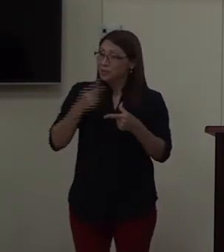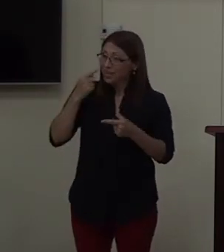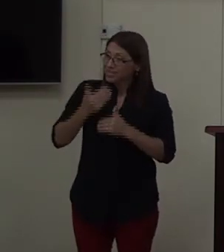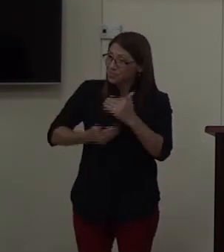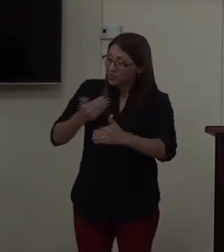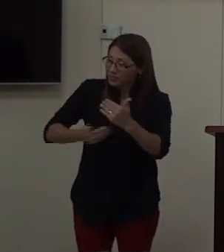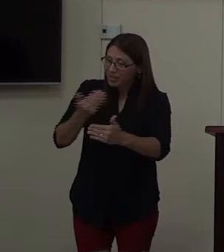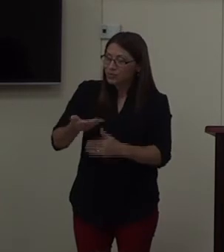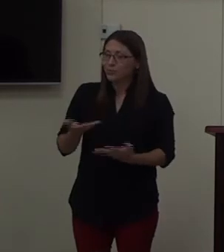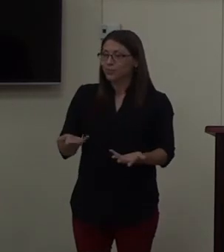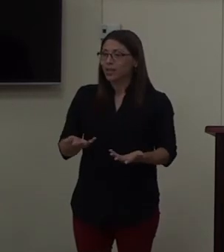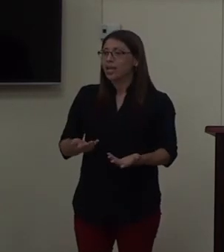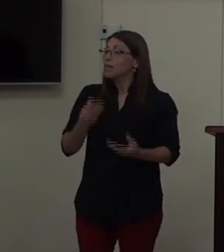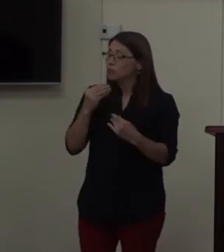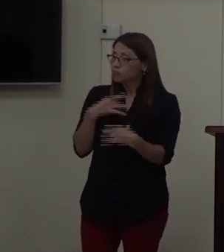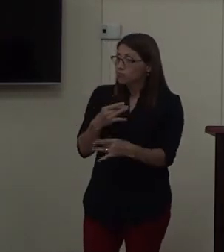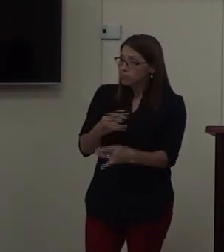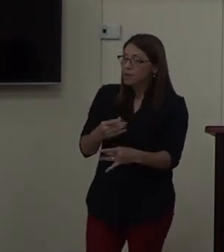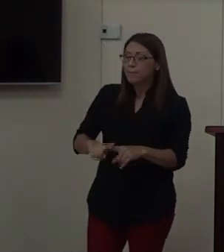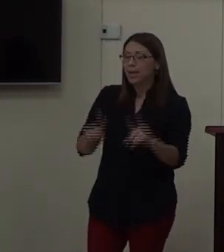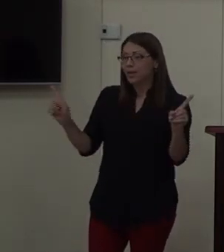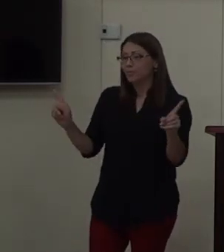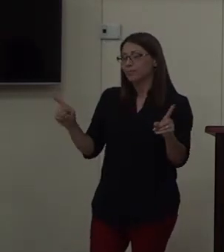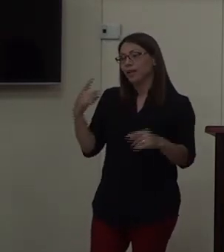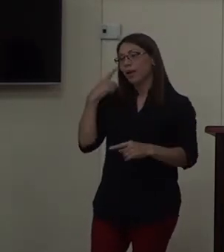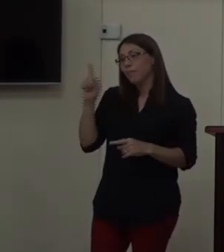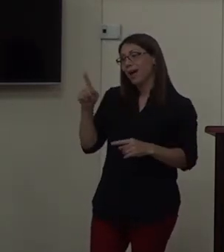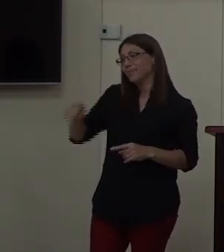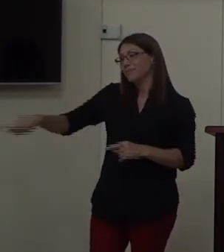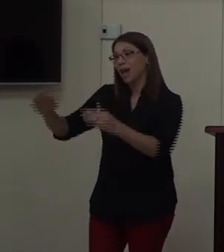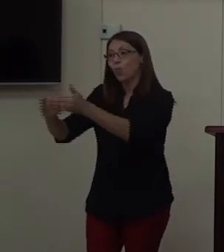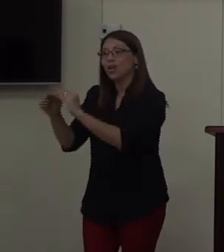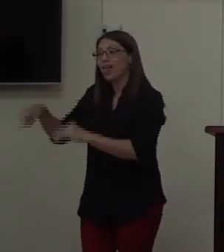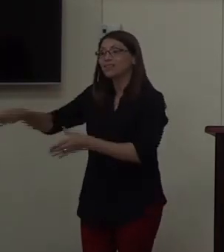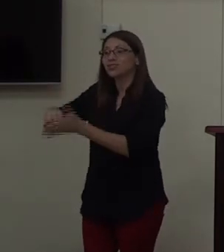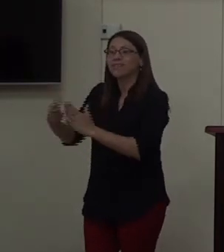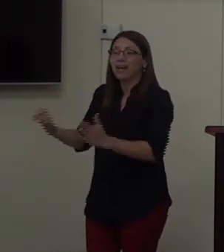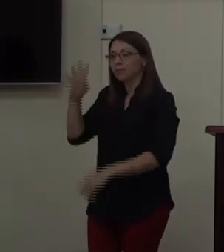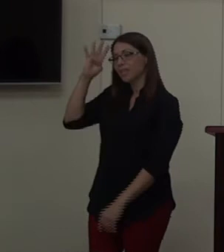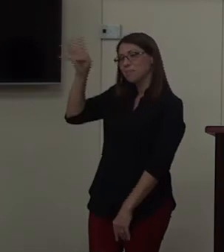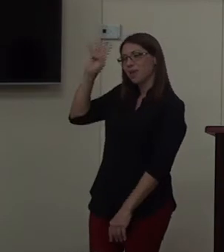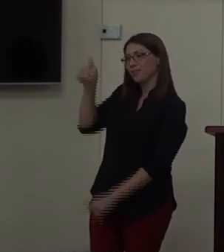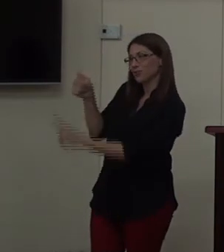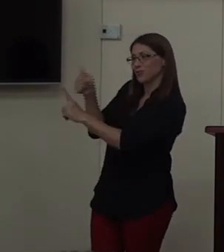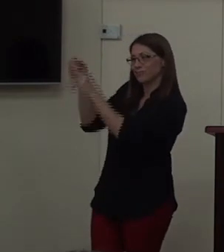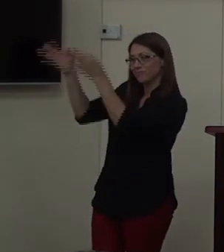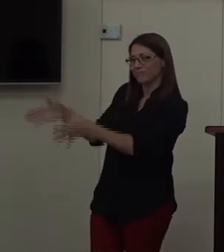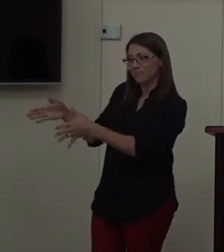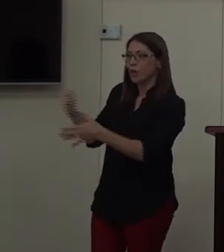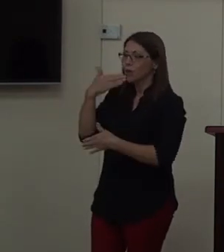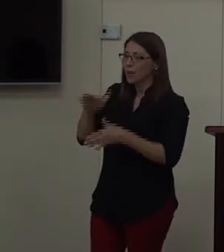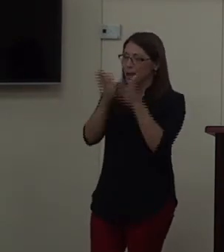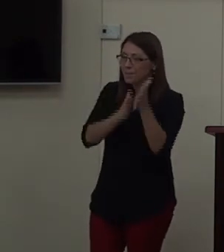Federico, muy muy interesante, pero para la comunidad son inventos, ¿verdad?, del maestro. Es una mala